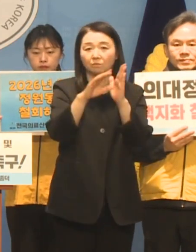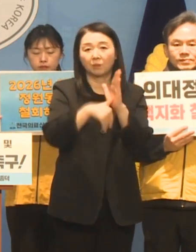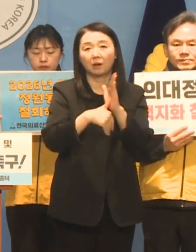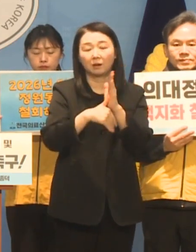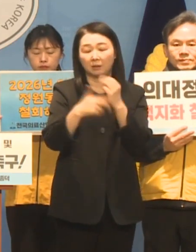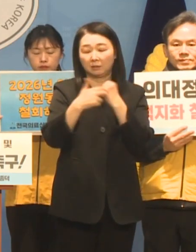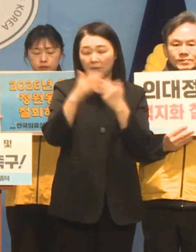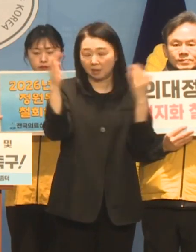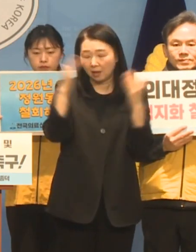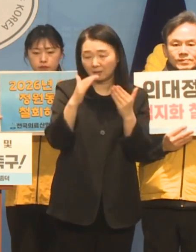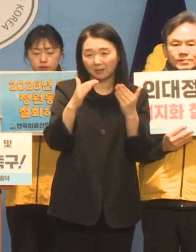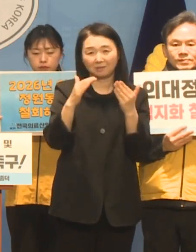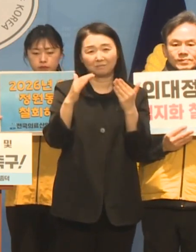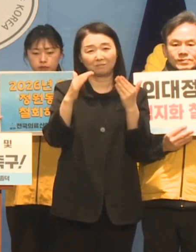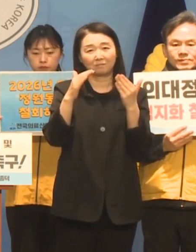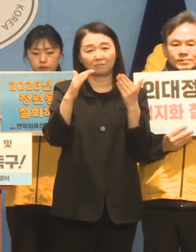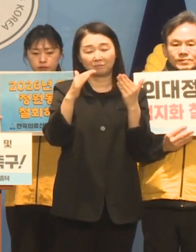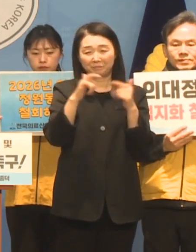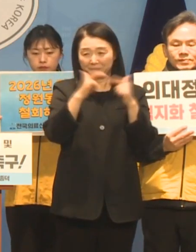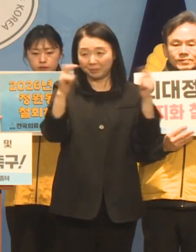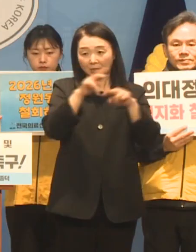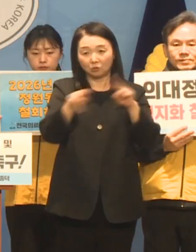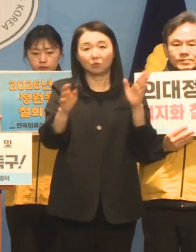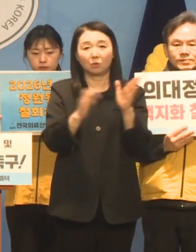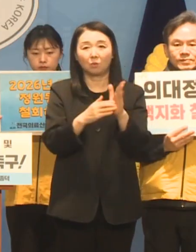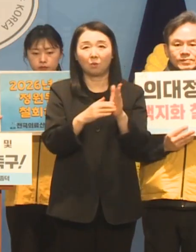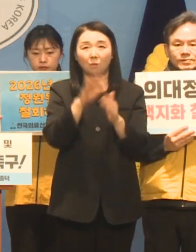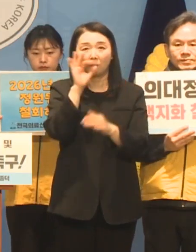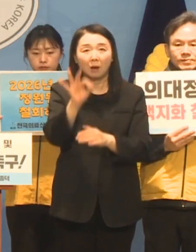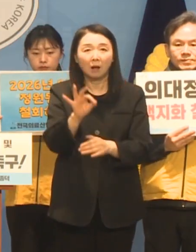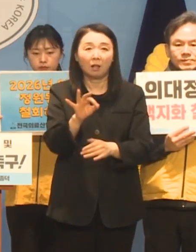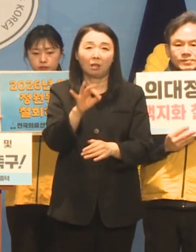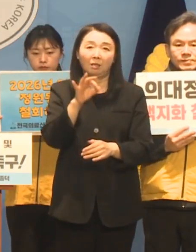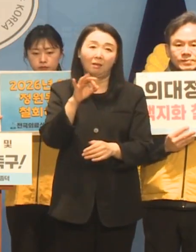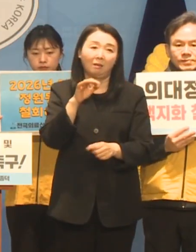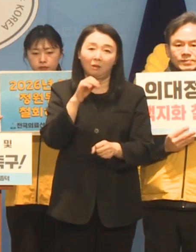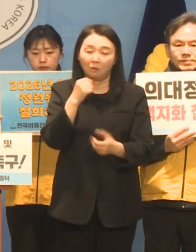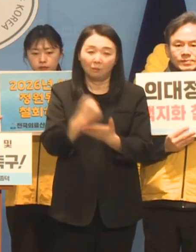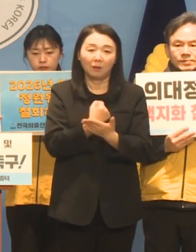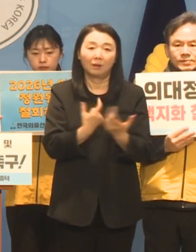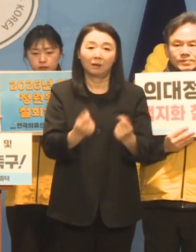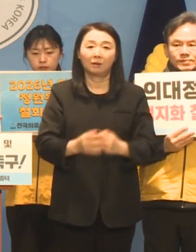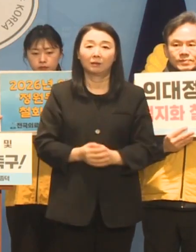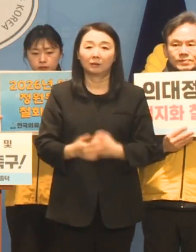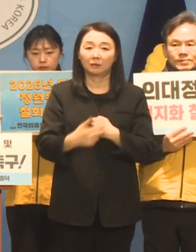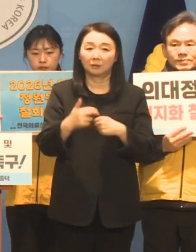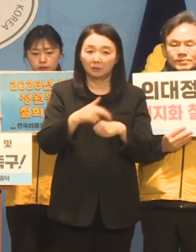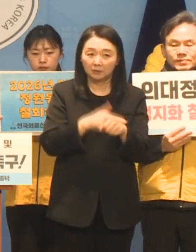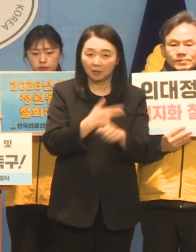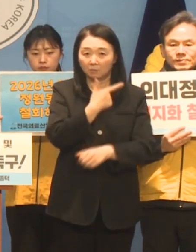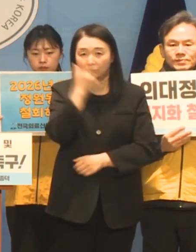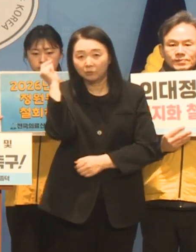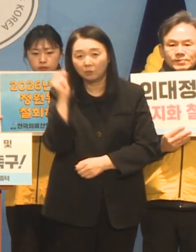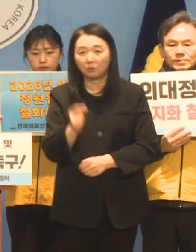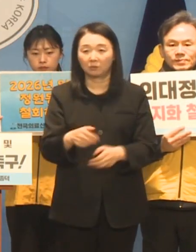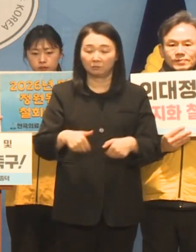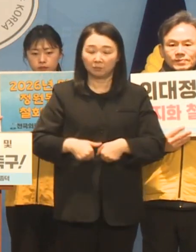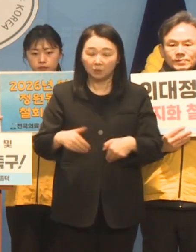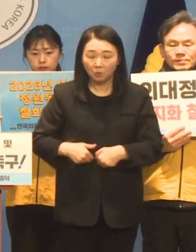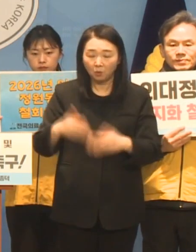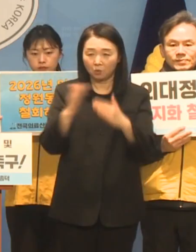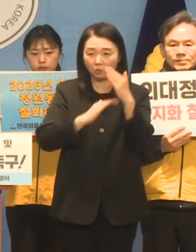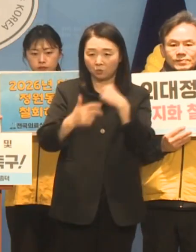2026학년도 의대 정원 동결은 우리 모두를 경악하게 만들었습니다. 의사가 부족해서 필수 지역